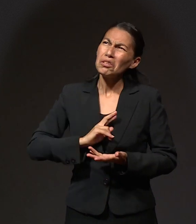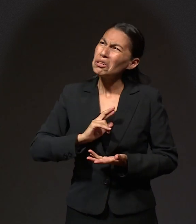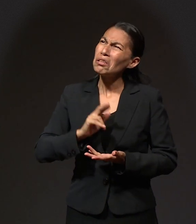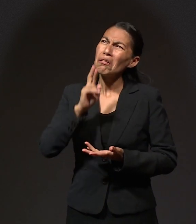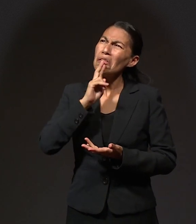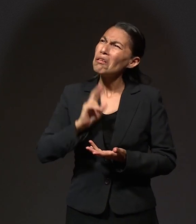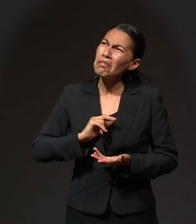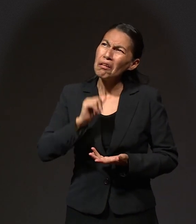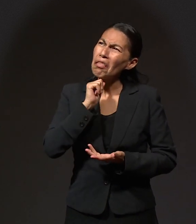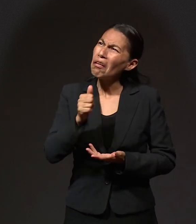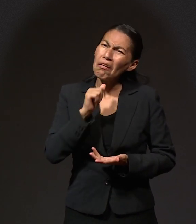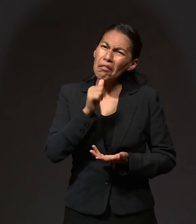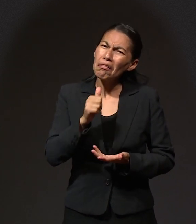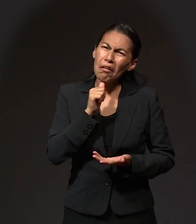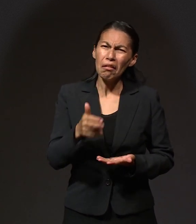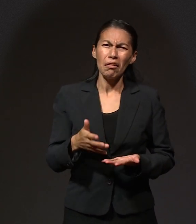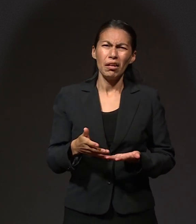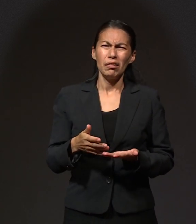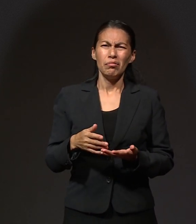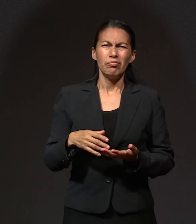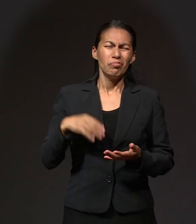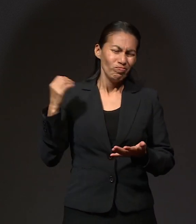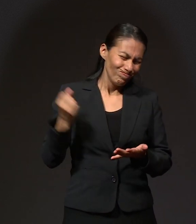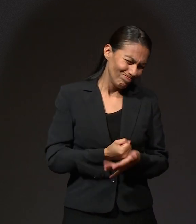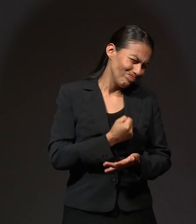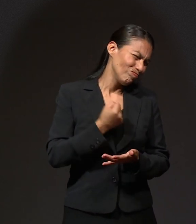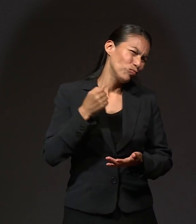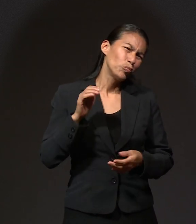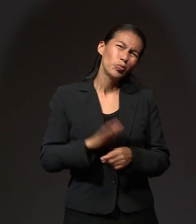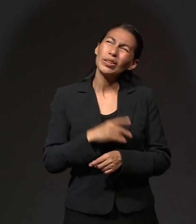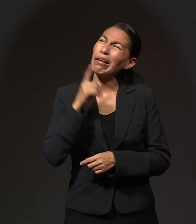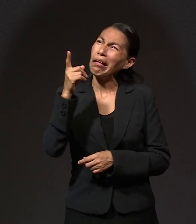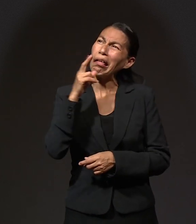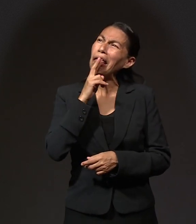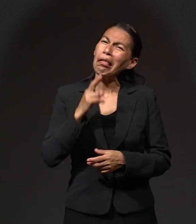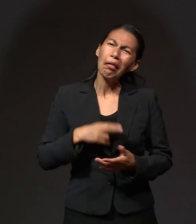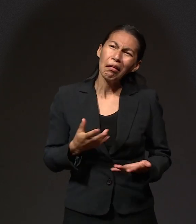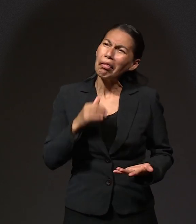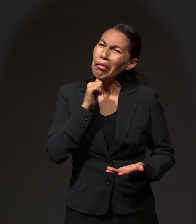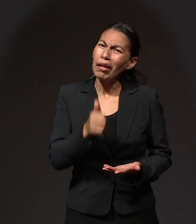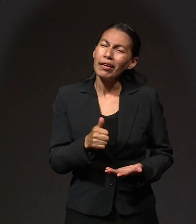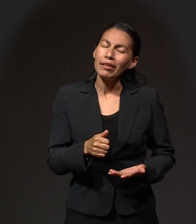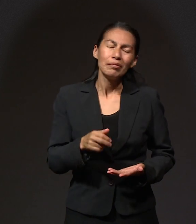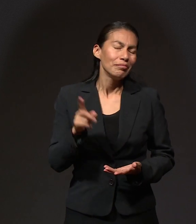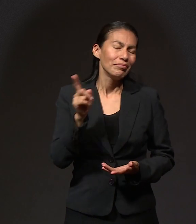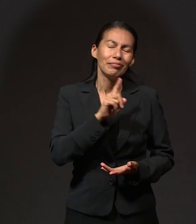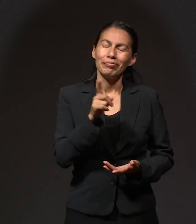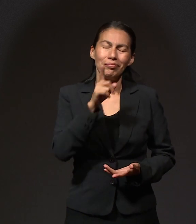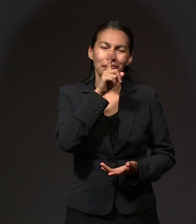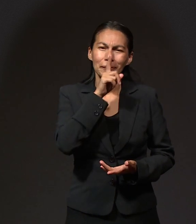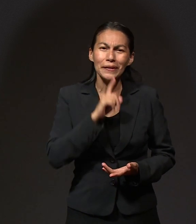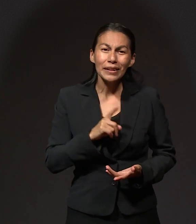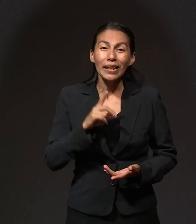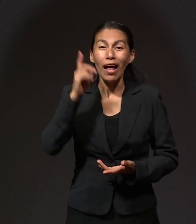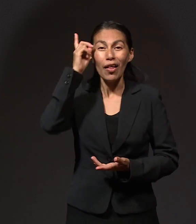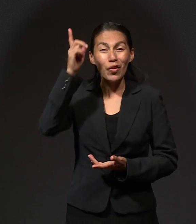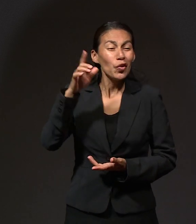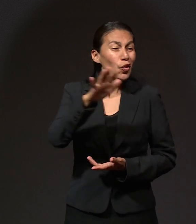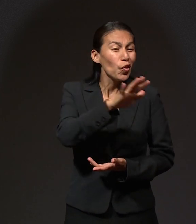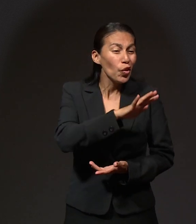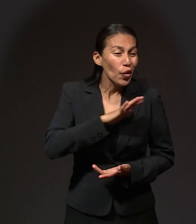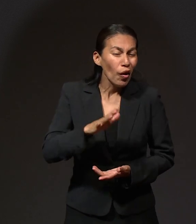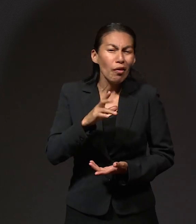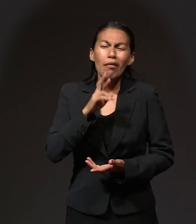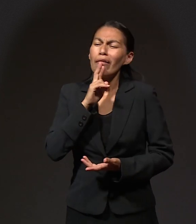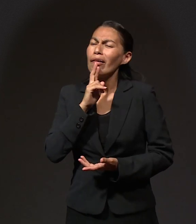contesta todo, pero quieres que realmente te conteste en abundancia, ora de acuerdo a lo que le ha prometido. Porque alguien dijo que las promesas de